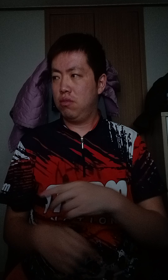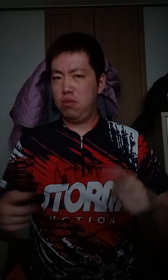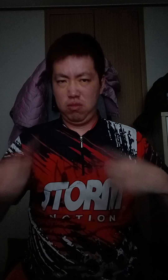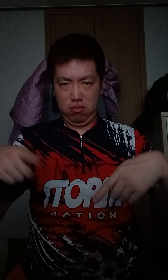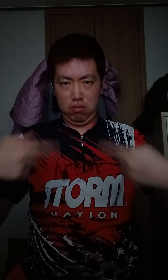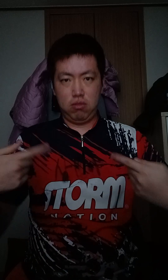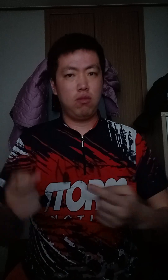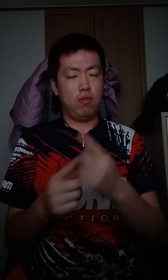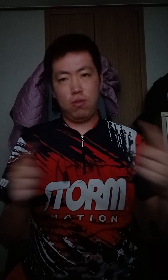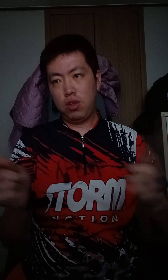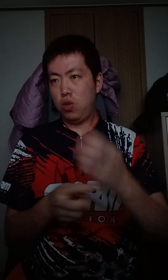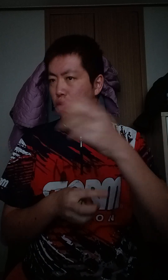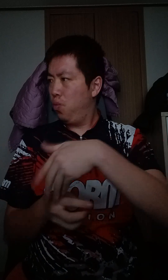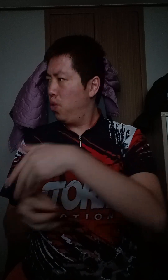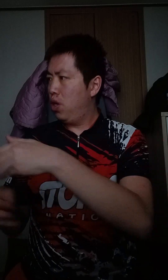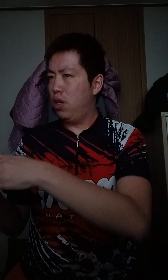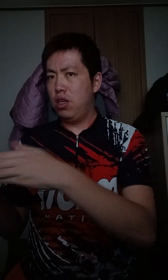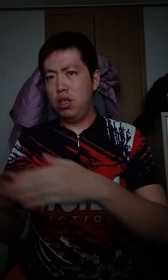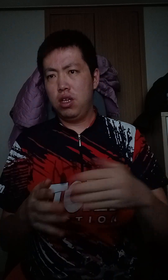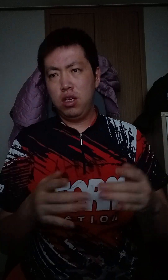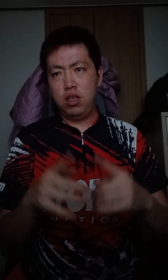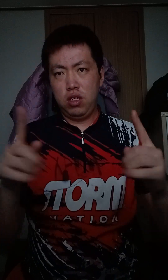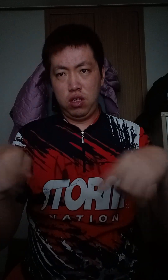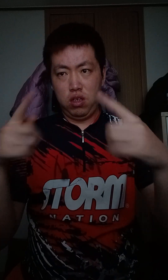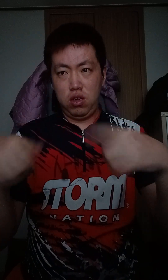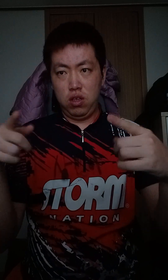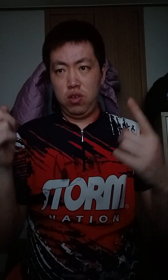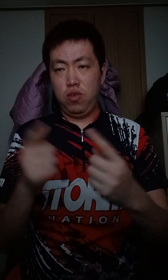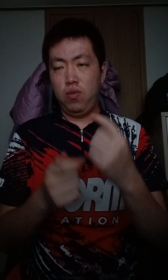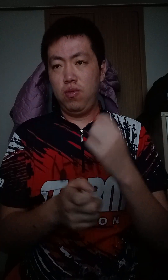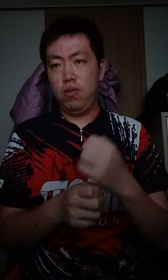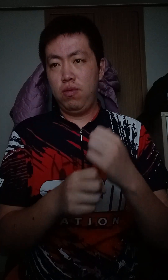장애인들이 화장실을 이용하기 위해서 이처럼 넓은 공간이 필수적입니다.